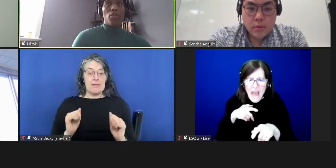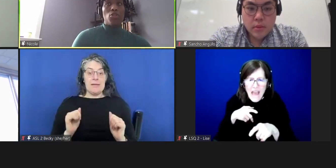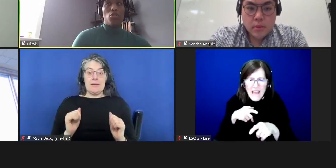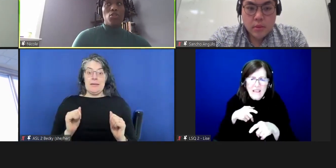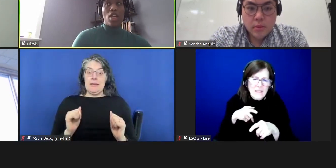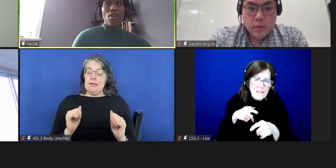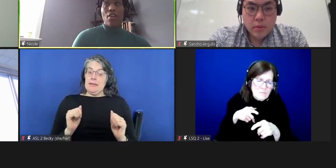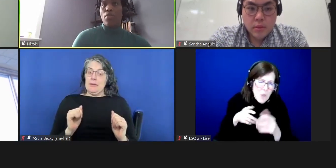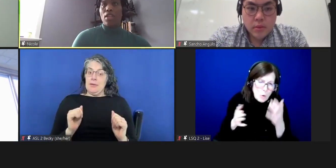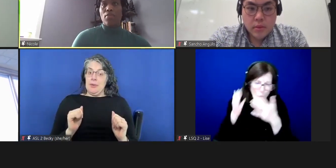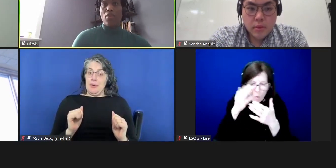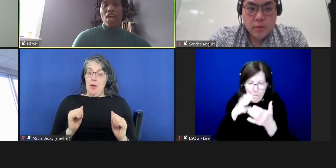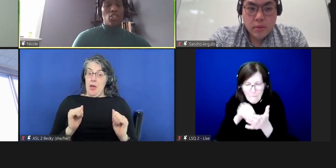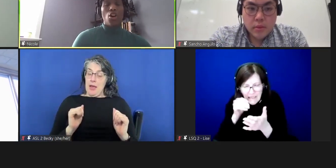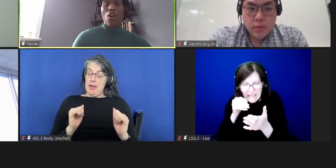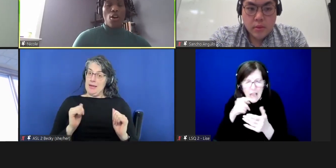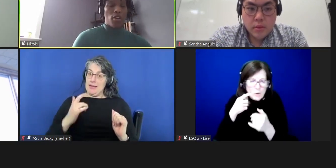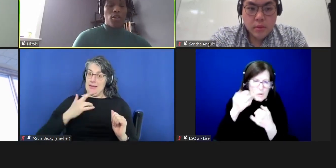travail